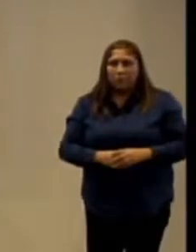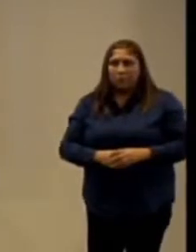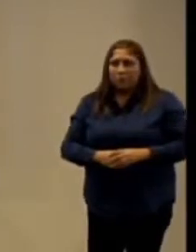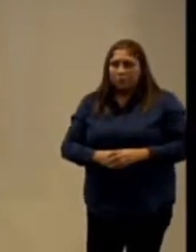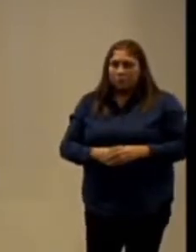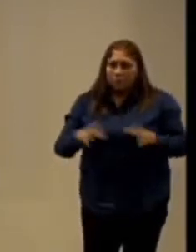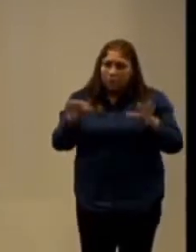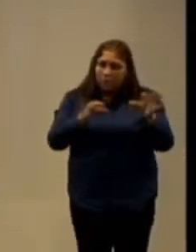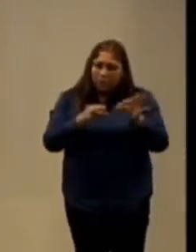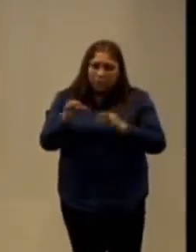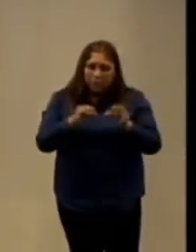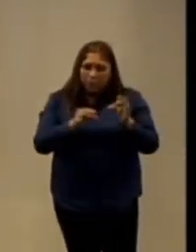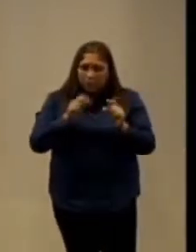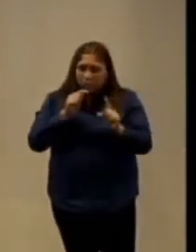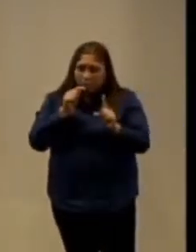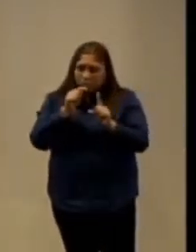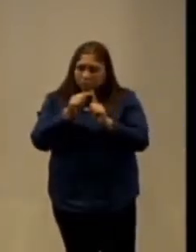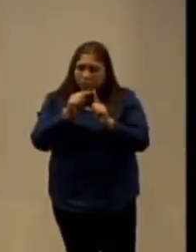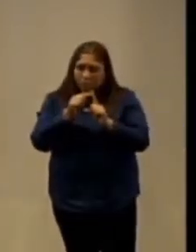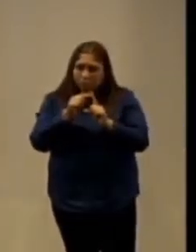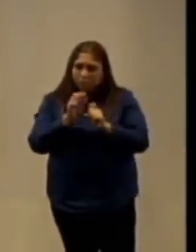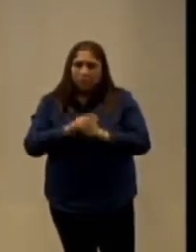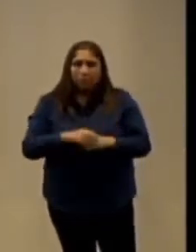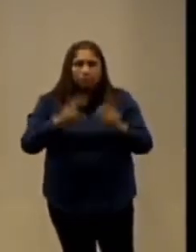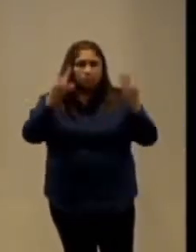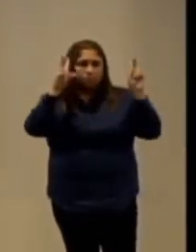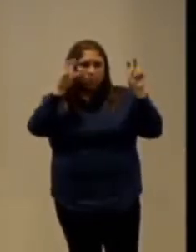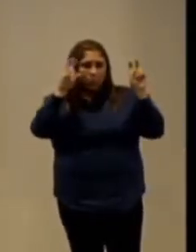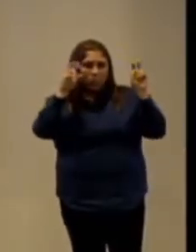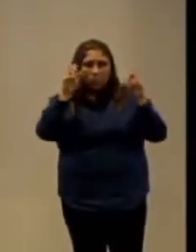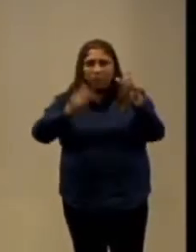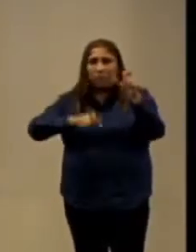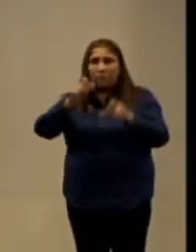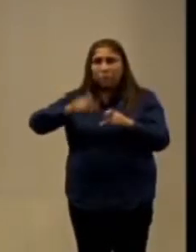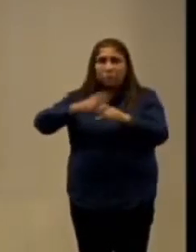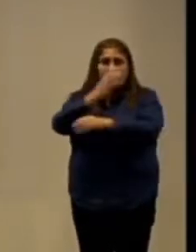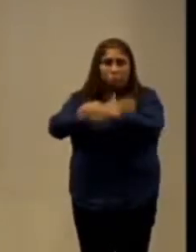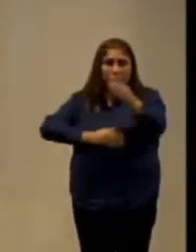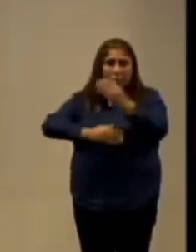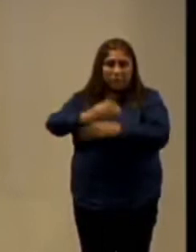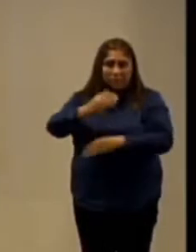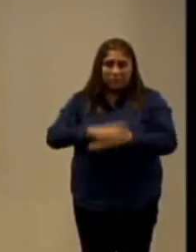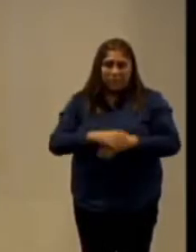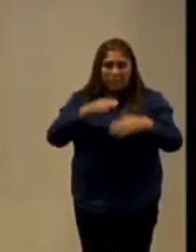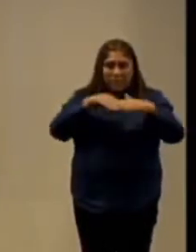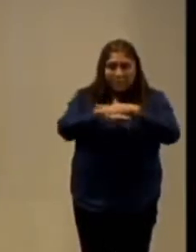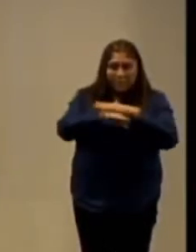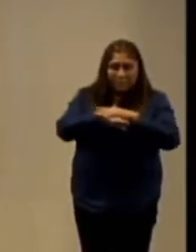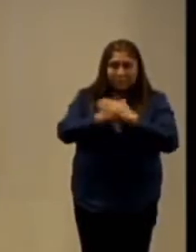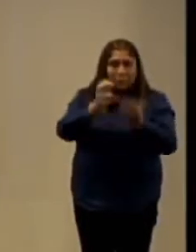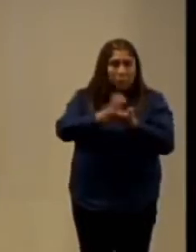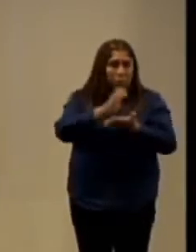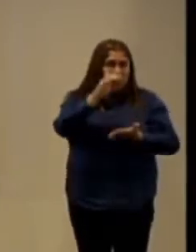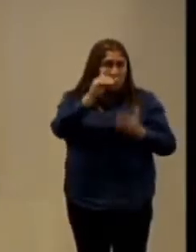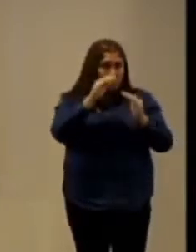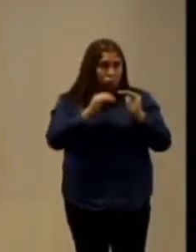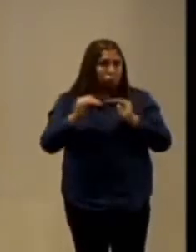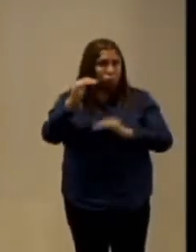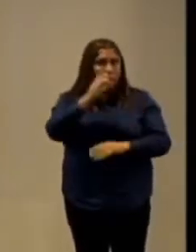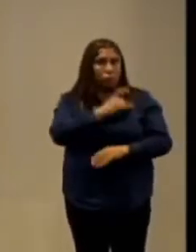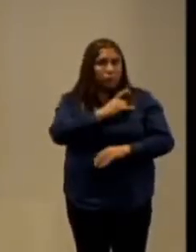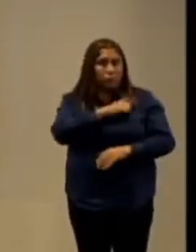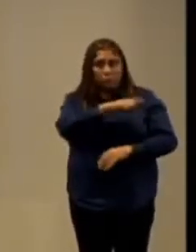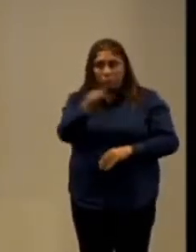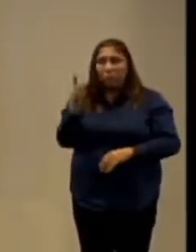Hablando específicamente sobre el tema de persona con discapacidad y acceso a educación superior, ustedes lo